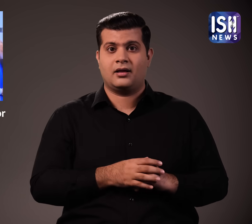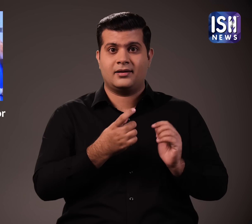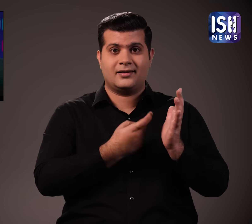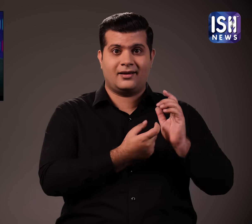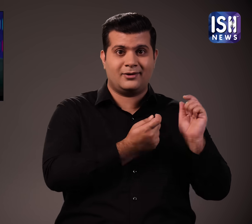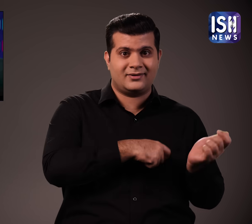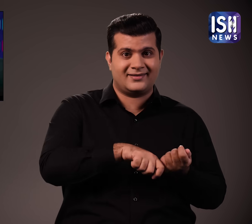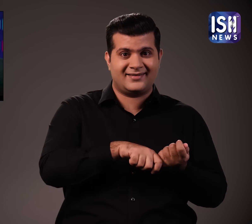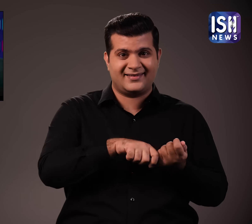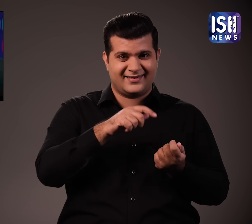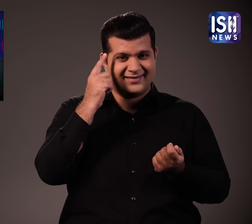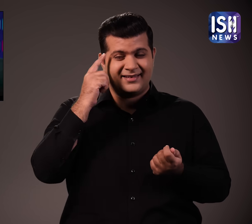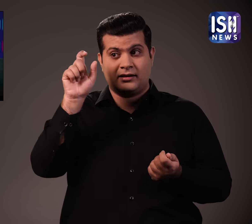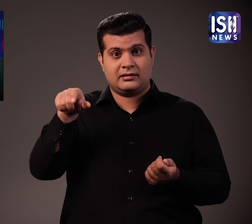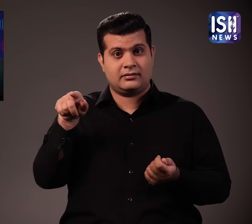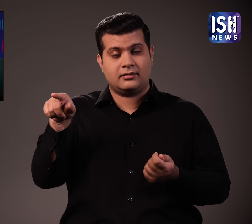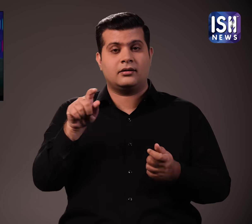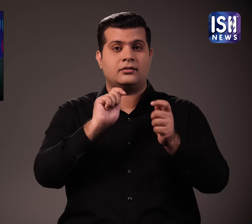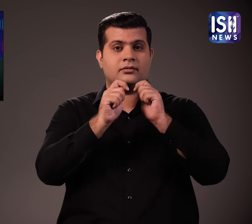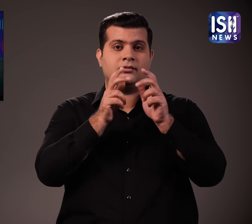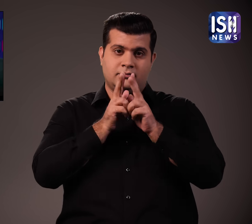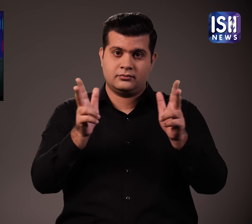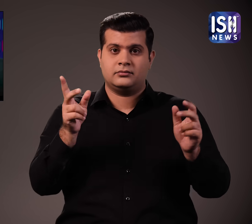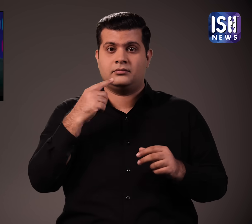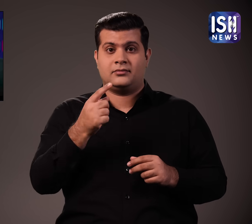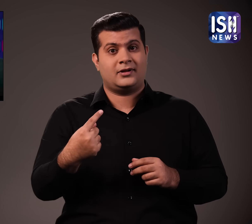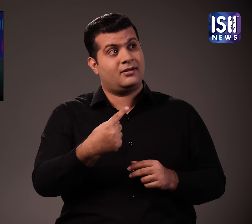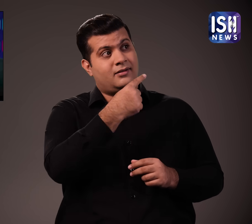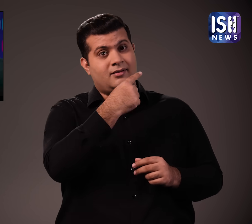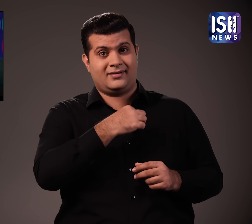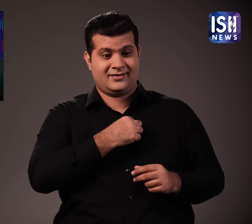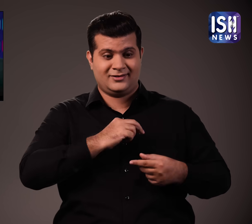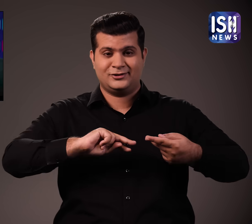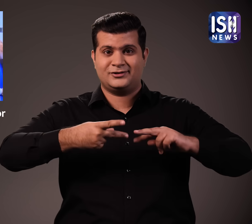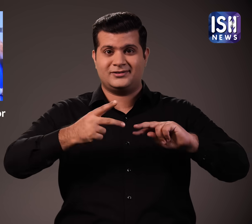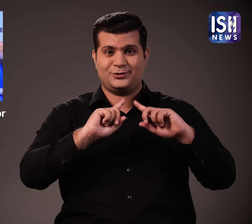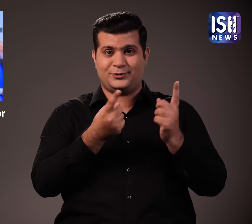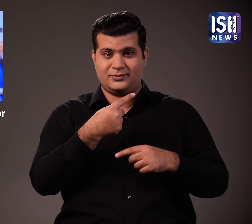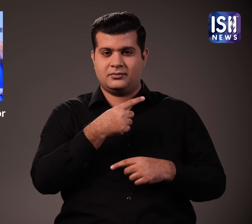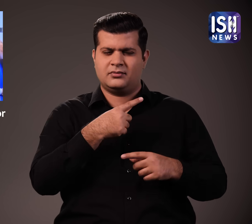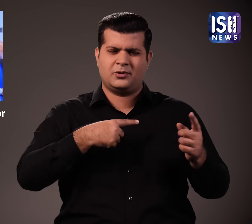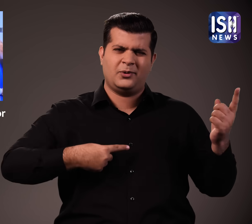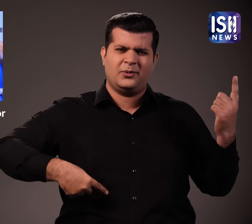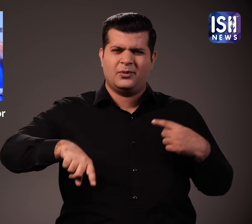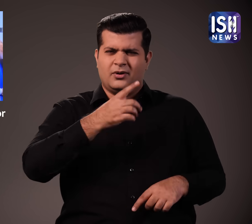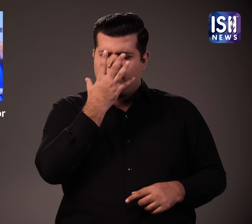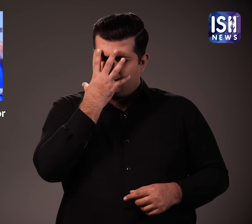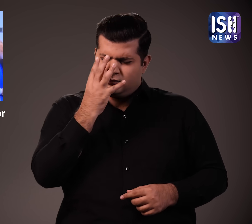राहुल ड्रेविट ने मीडिया को संबोधित करते हुए कहा ट्रेसिंग रूम में दुख और उदासी का